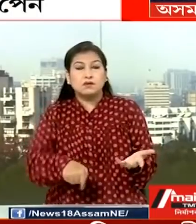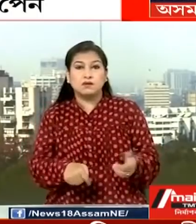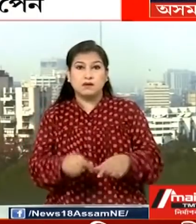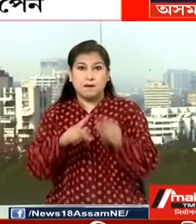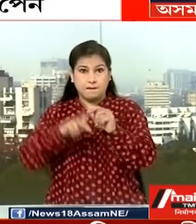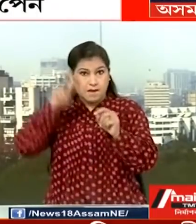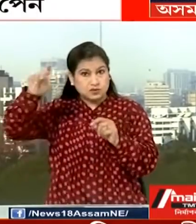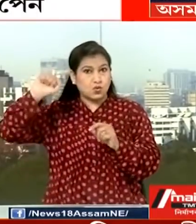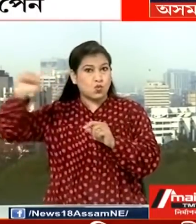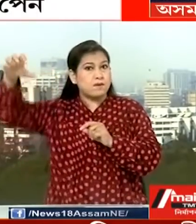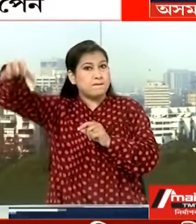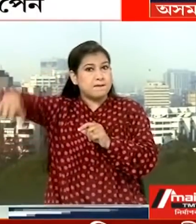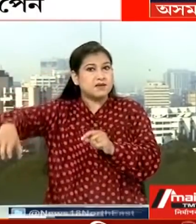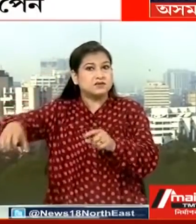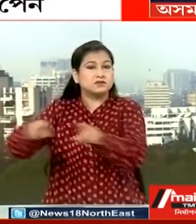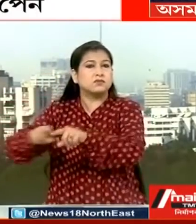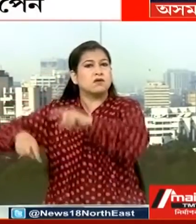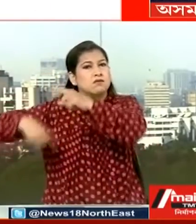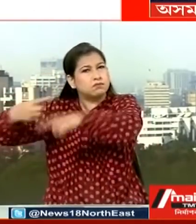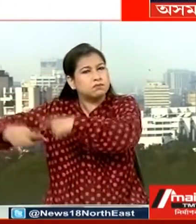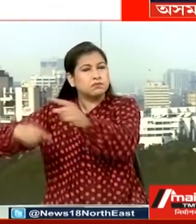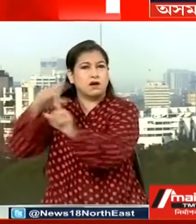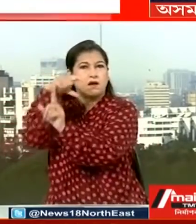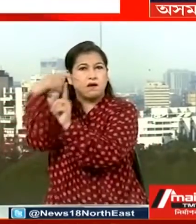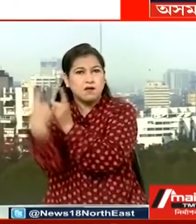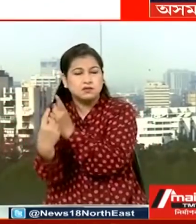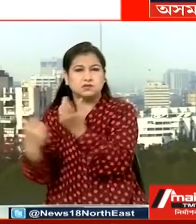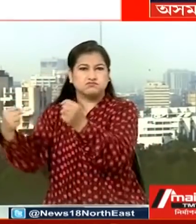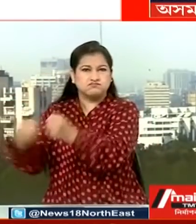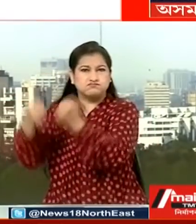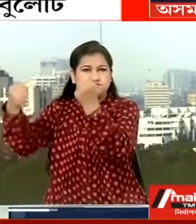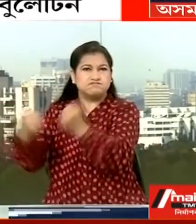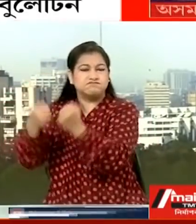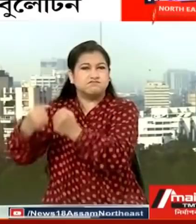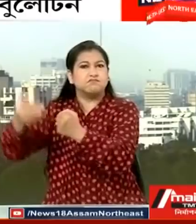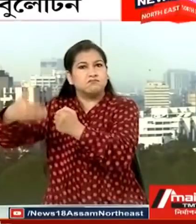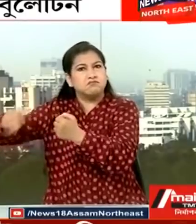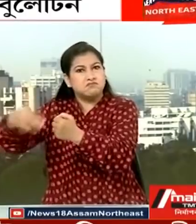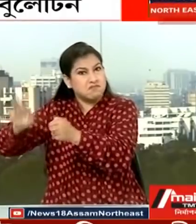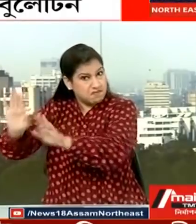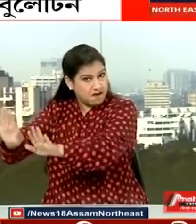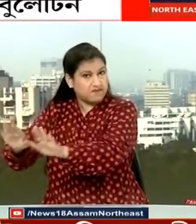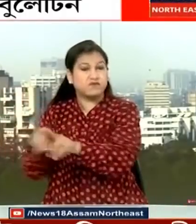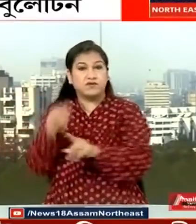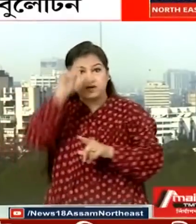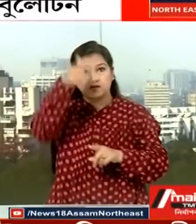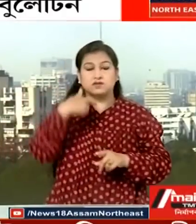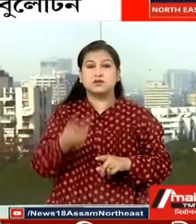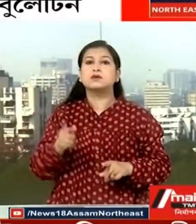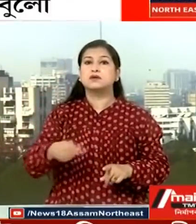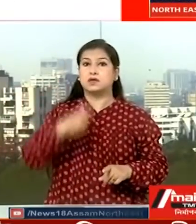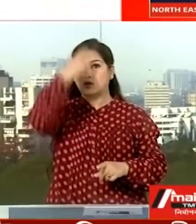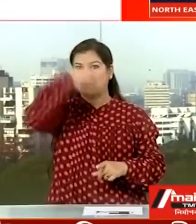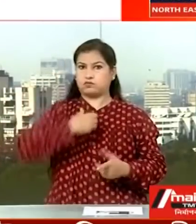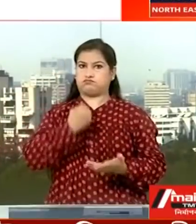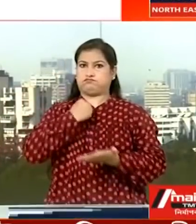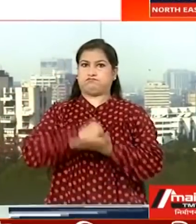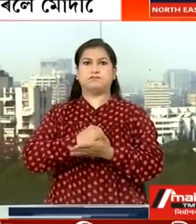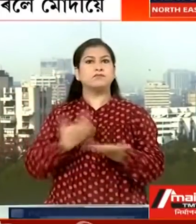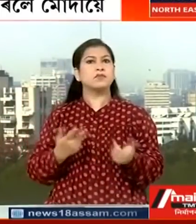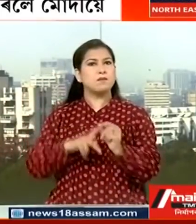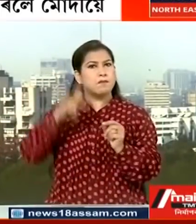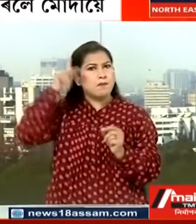अपने देश में व अपनी सीमाओं पर लगातार हिंसा की संस्कृति अपनाए हुए है। भारत ने कहा कि मानवाधिकार को